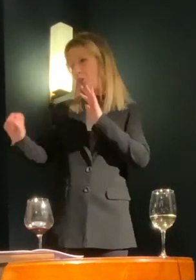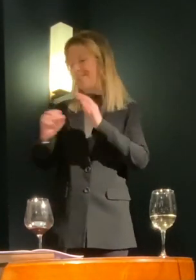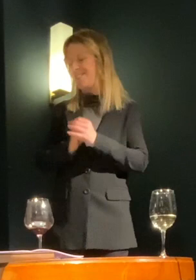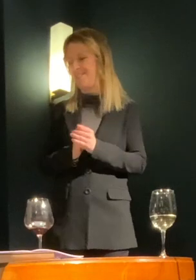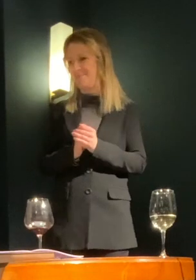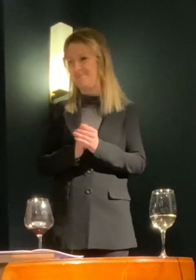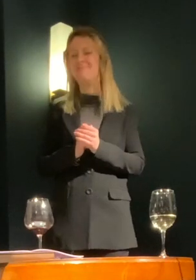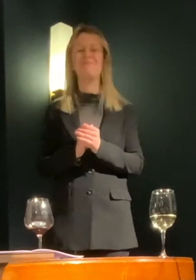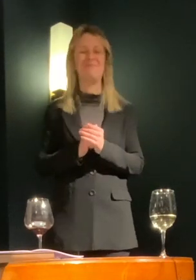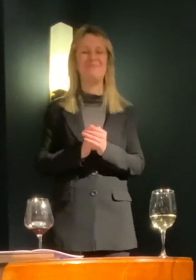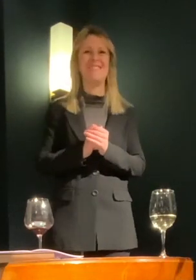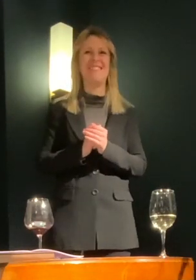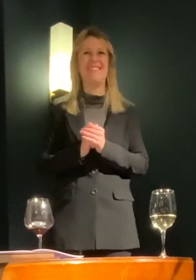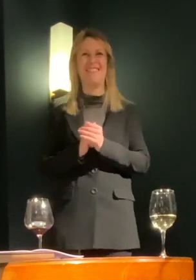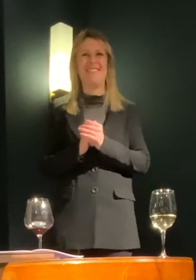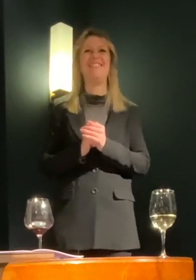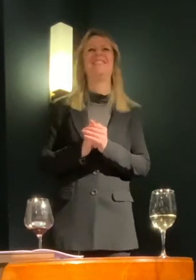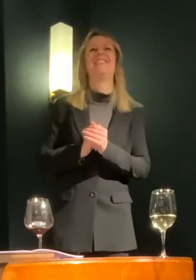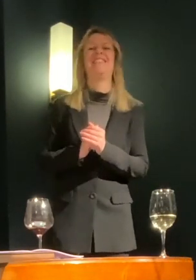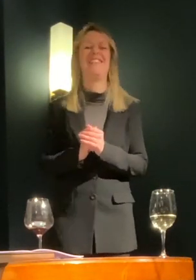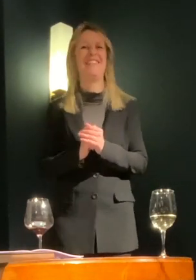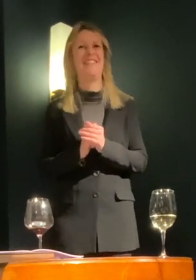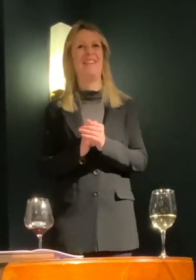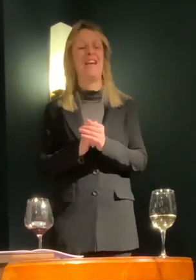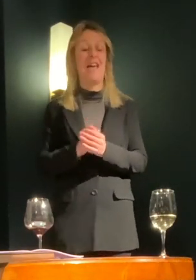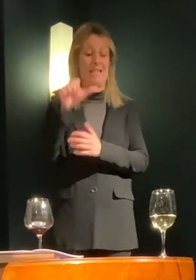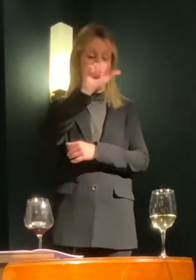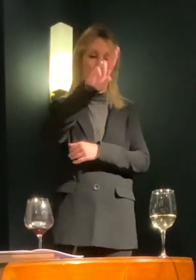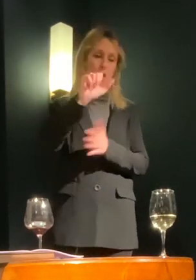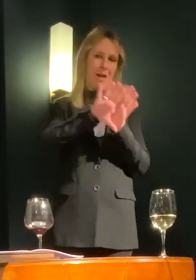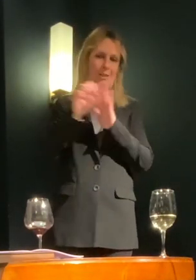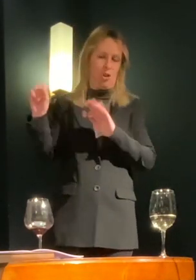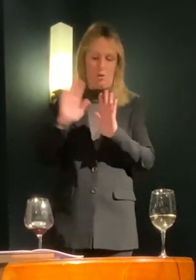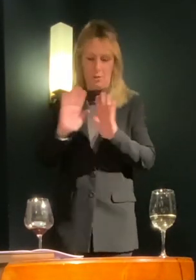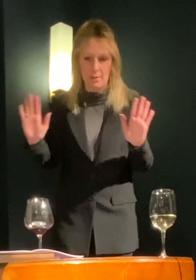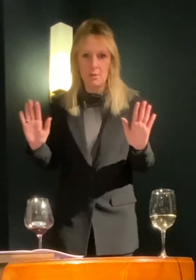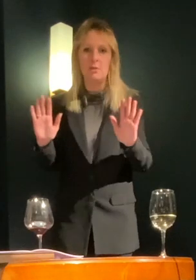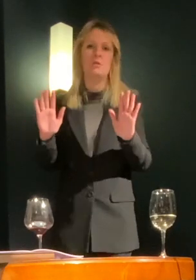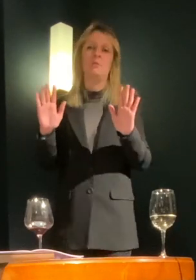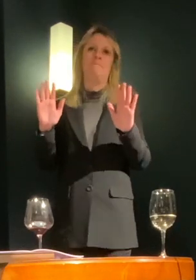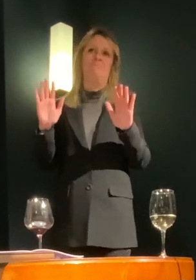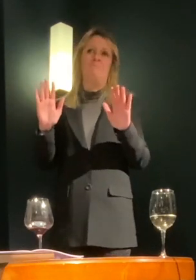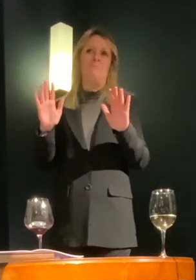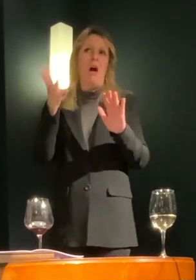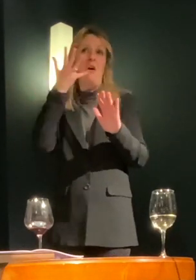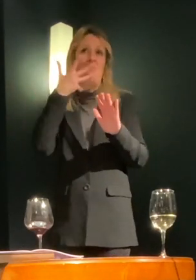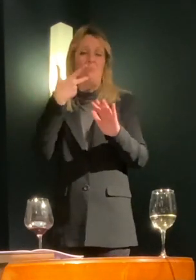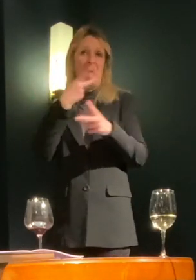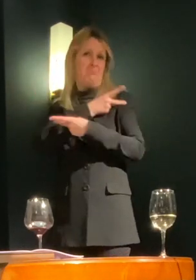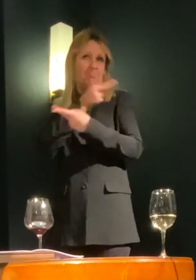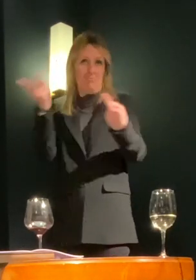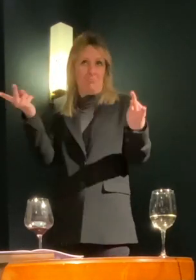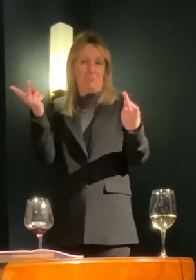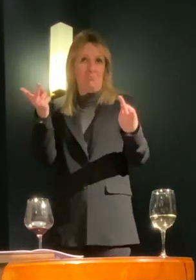stronza? Avete segnato? Sara è una stronza, nel senso, e non fa nulla per nasconderlo. Per cui Sara è